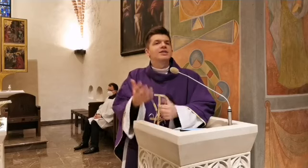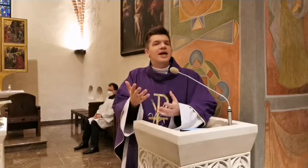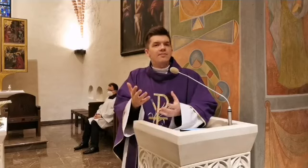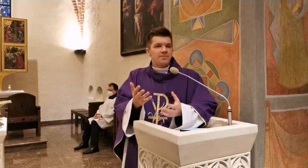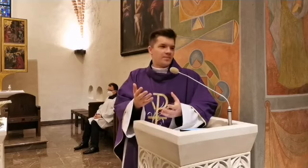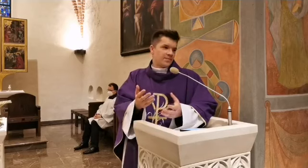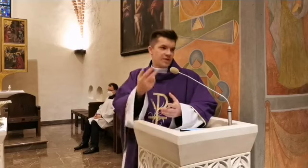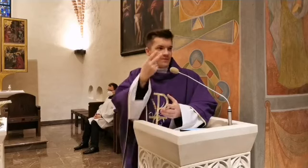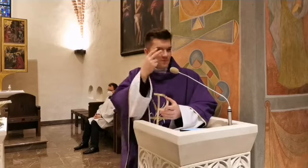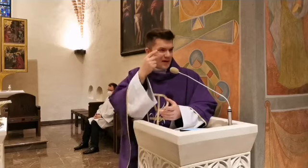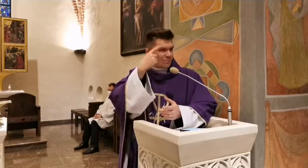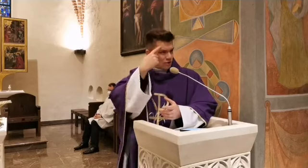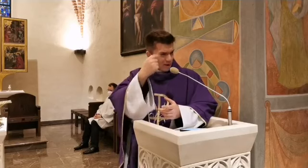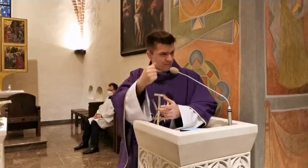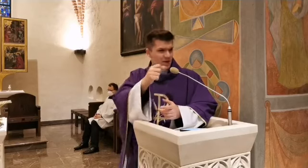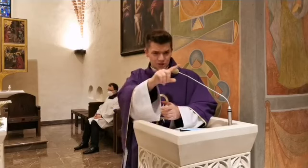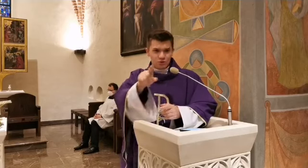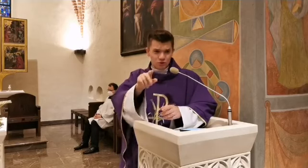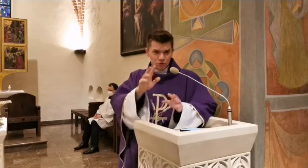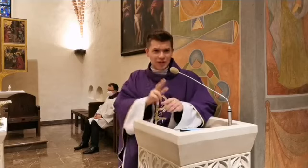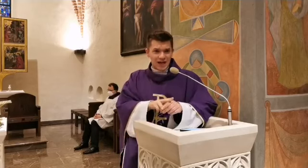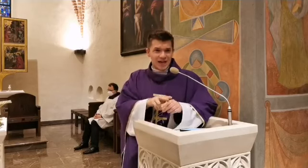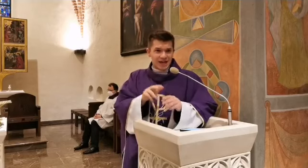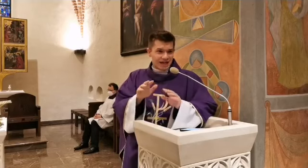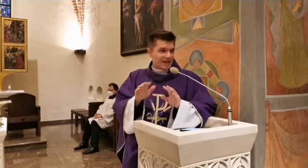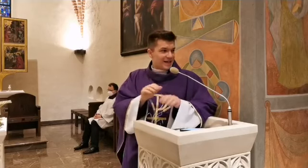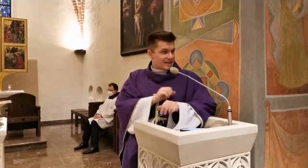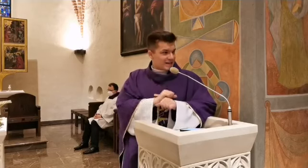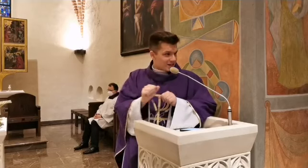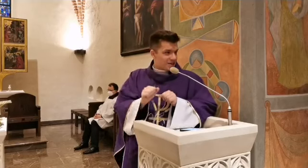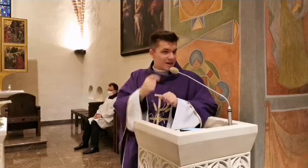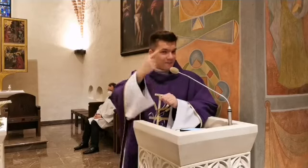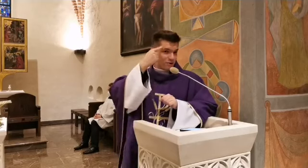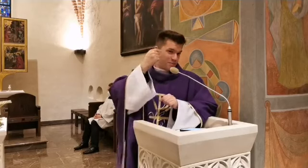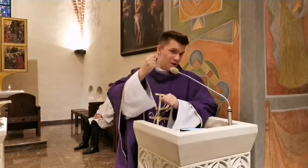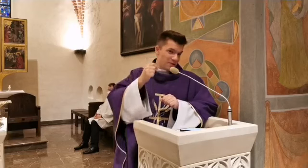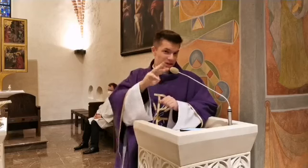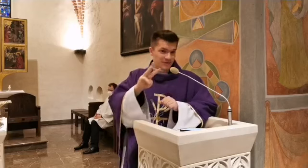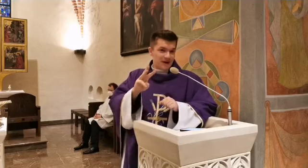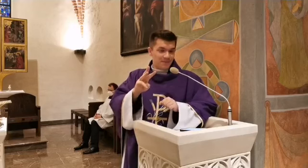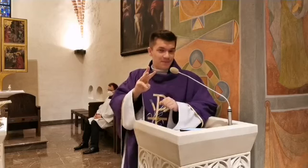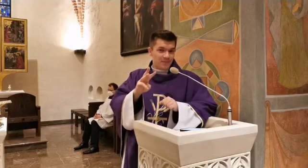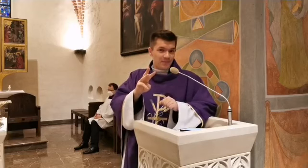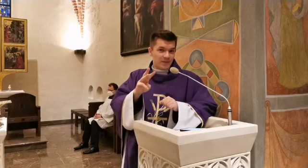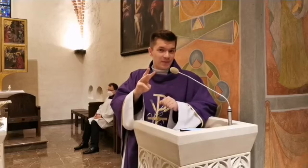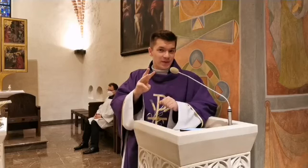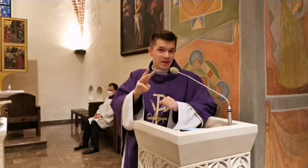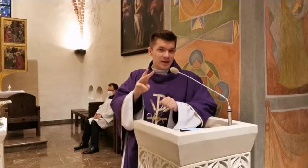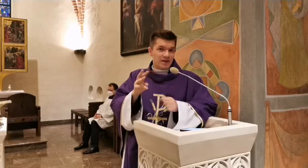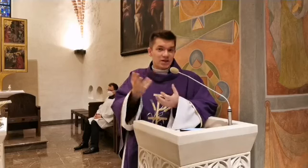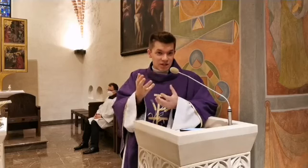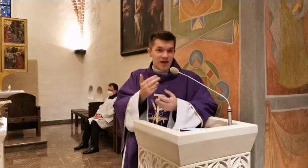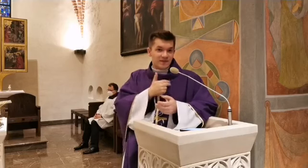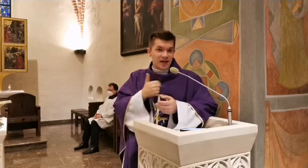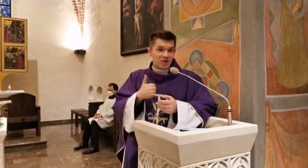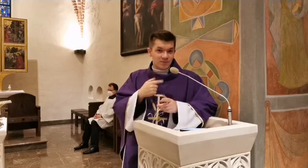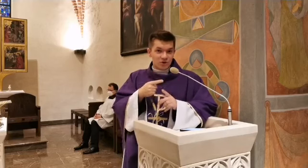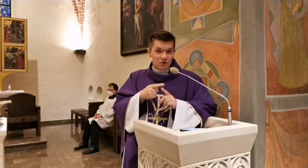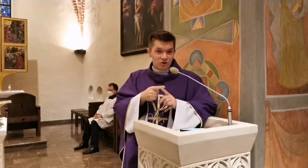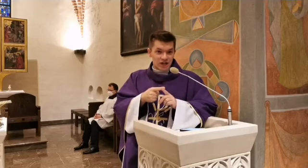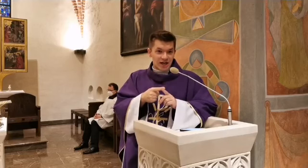I chcę wam przypomnieć, którzy tutaj jesteście, przypomnieć wam, gdzie